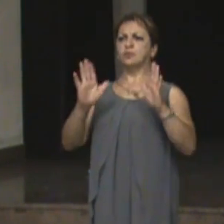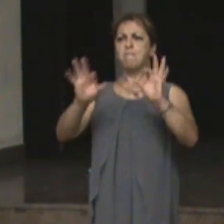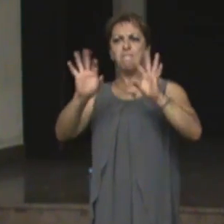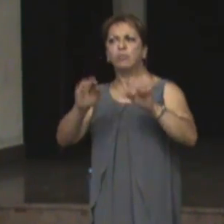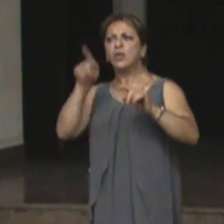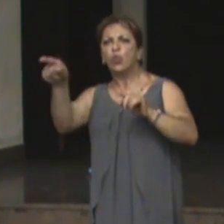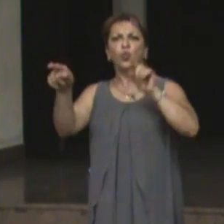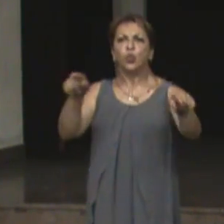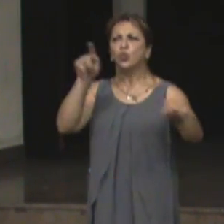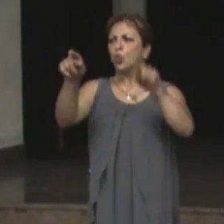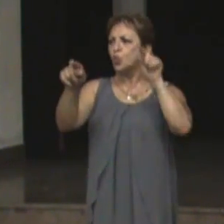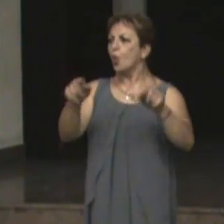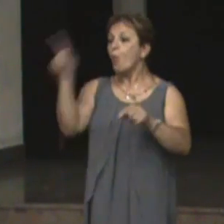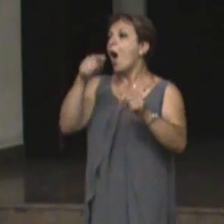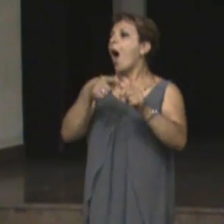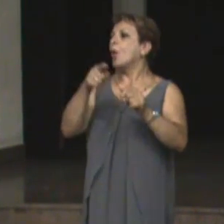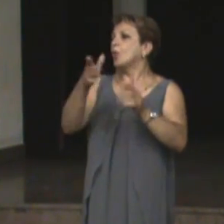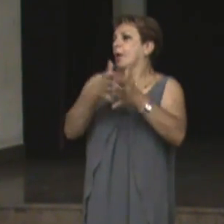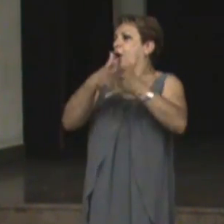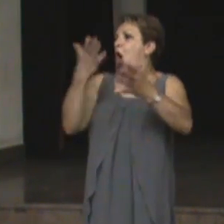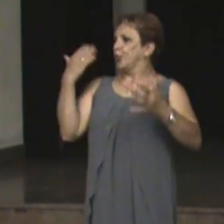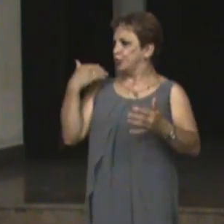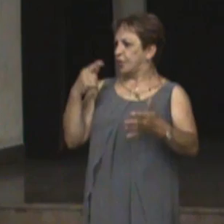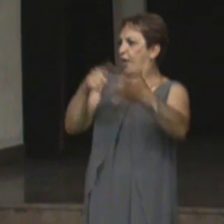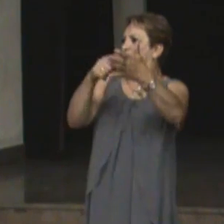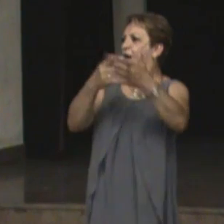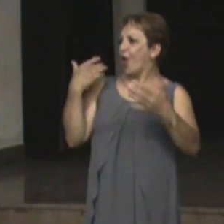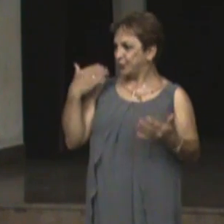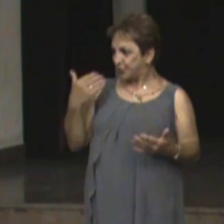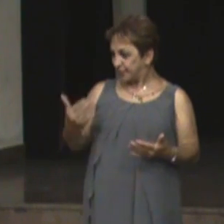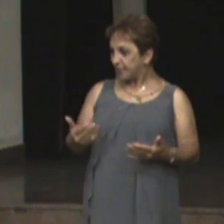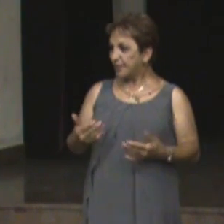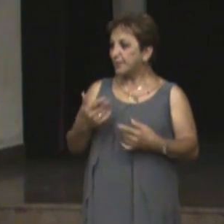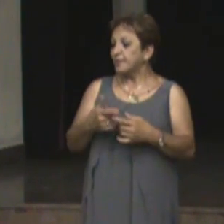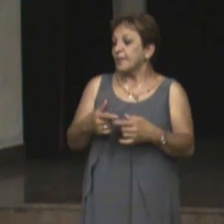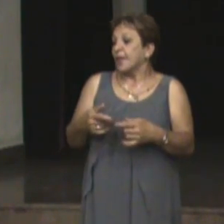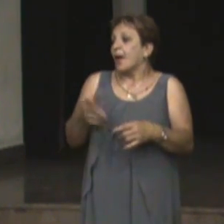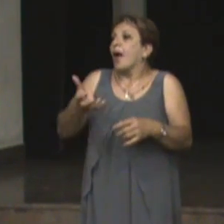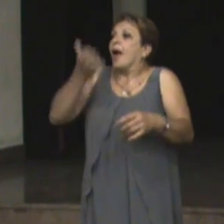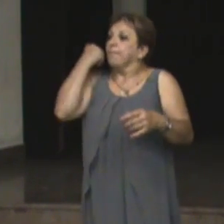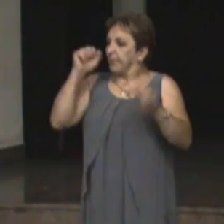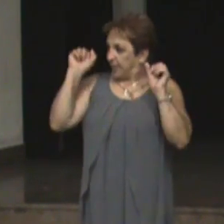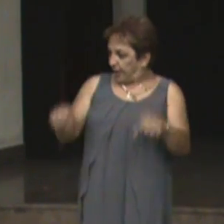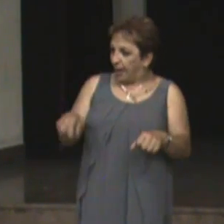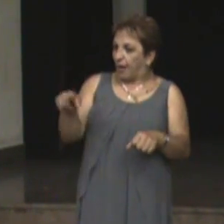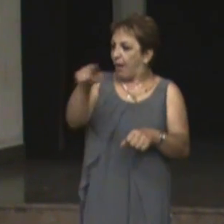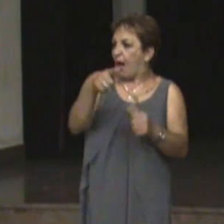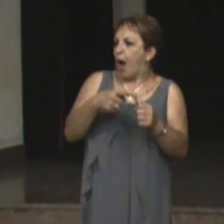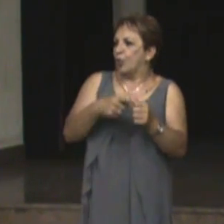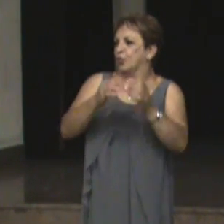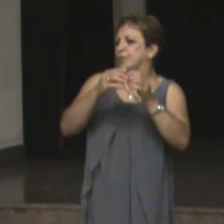շատ ուղիղ խոսեր, շատ բաց խոսեր, այս դեպքում արդեն փարիսեցիները շատ ու շատ առիթներ պիտի